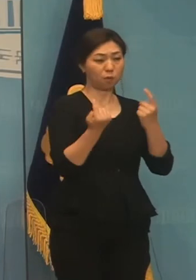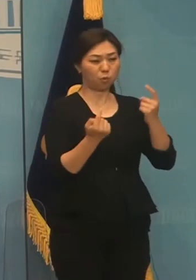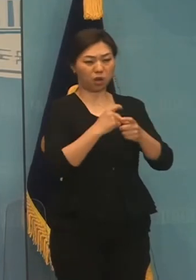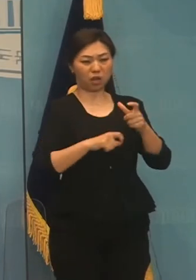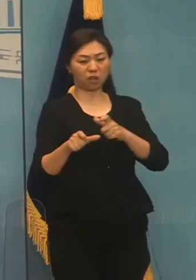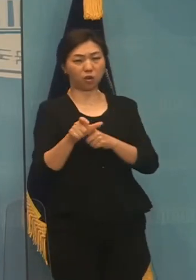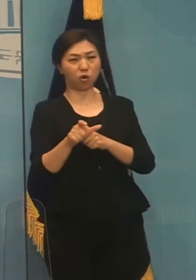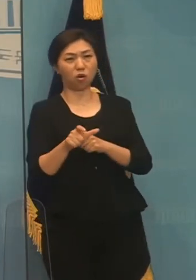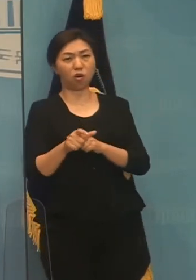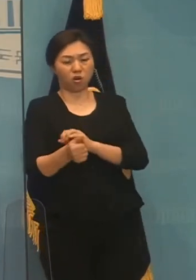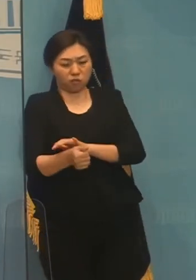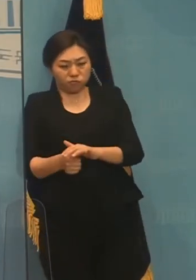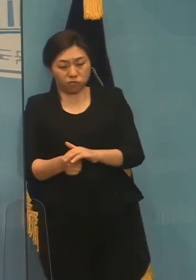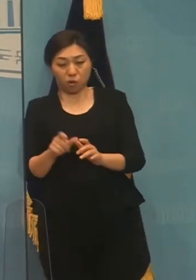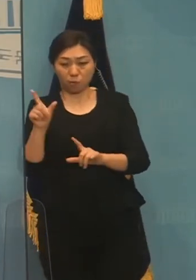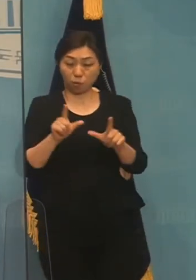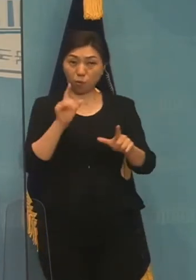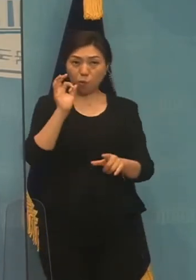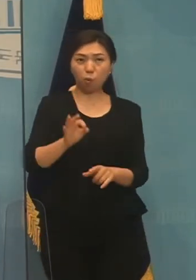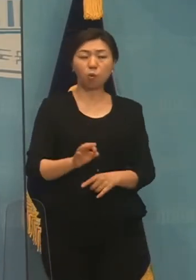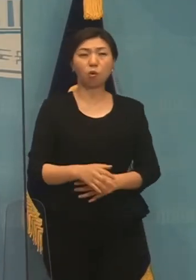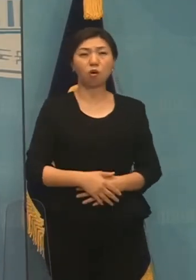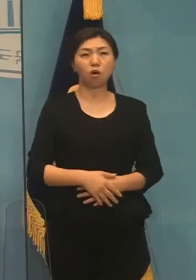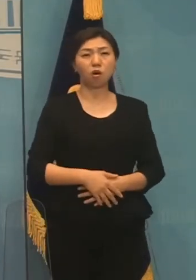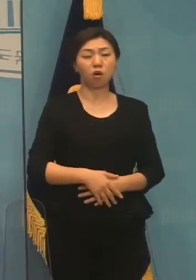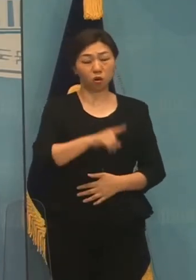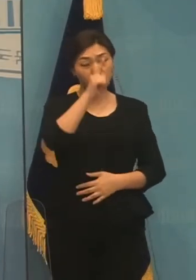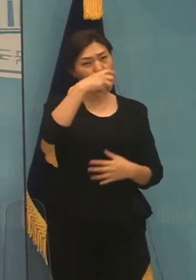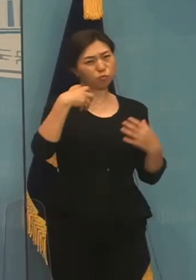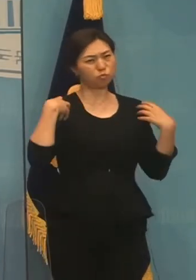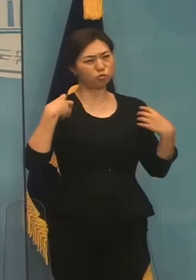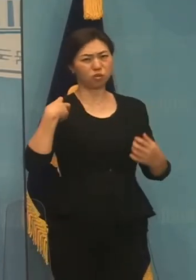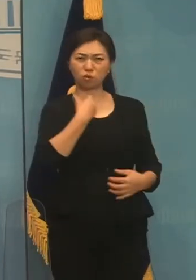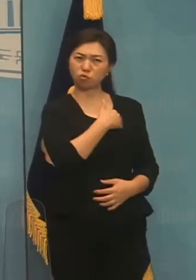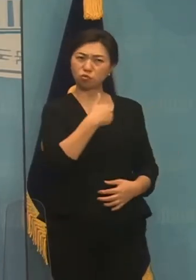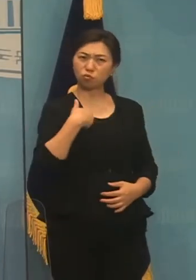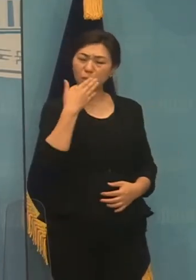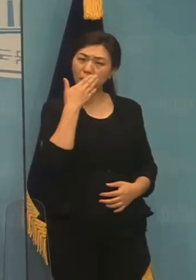두고 정부가 정말 책임을 다하고 있다고 말할 수 있겠습니까?